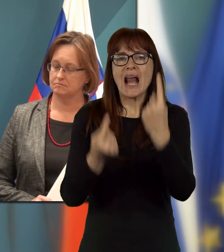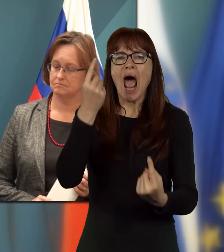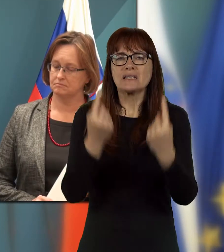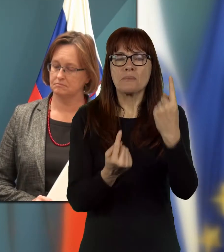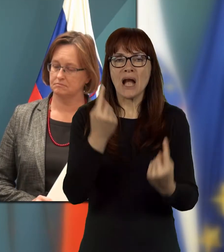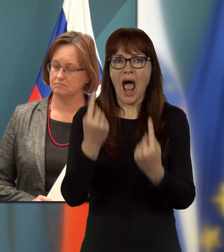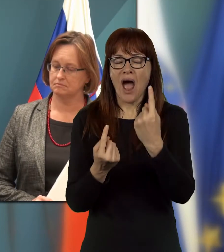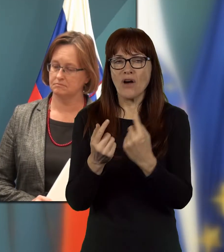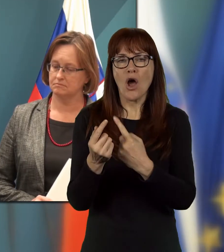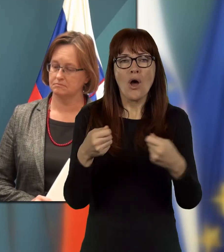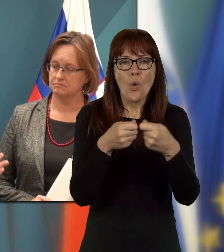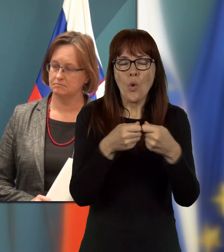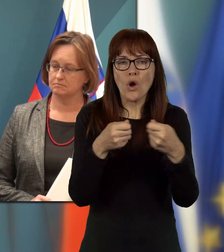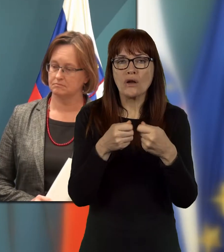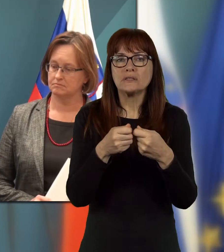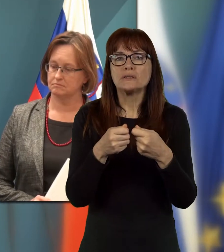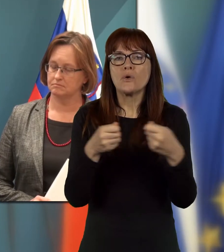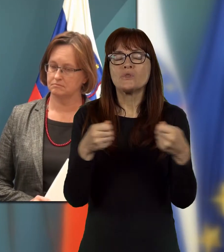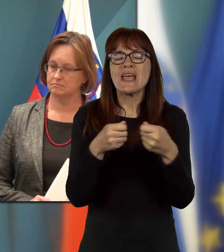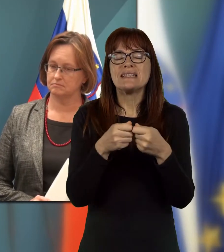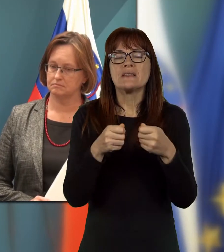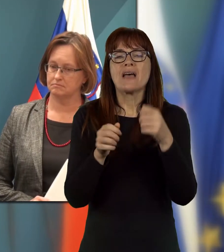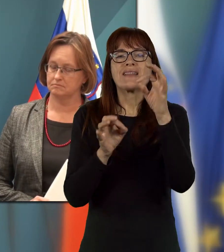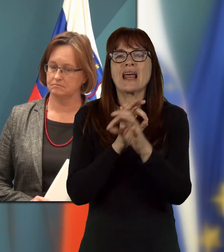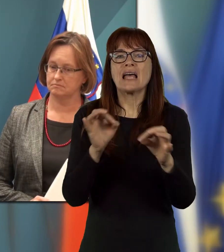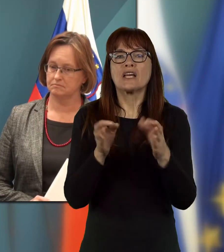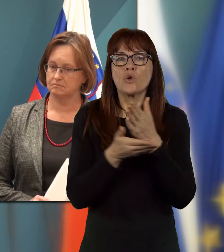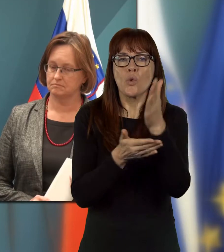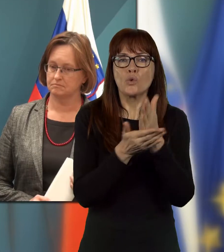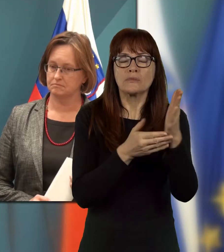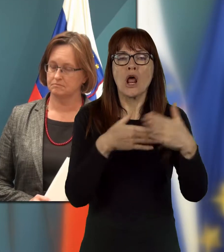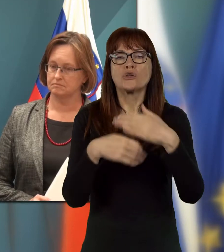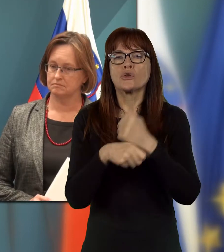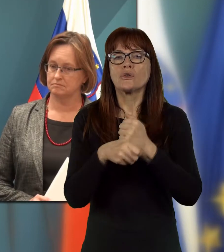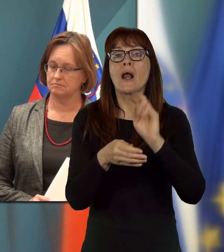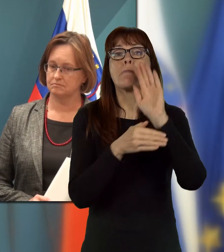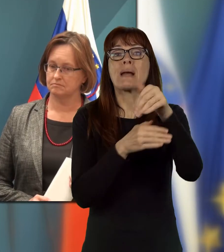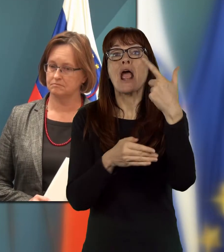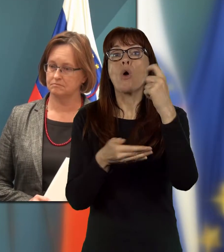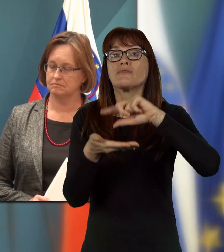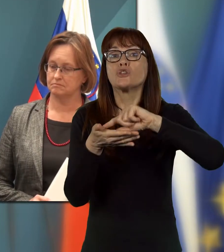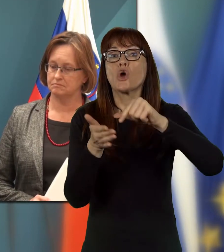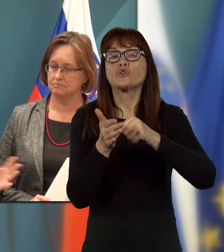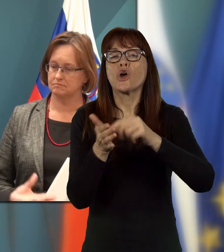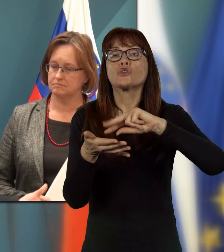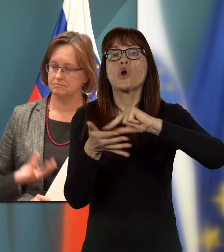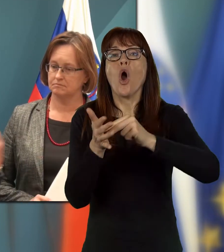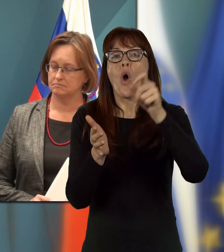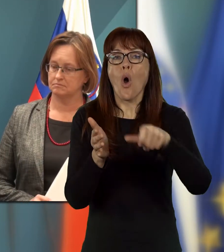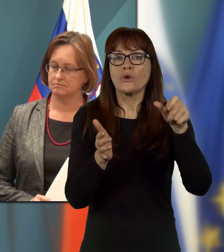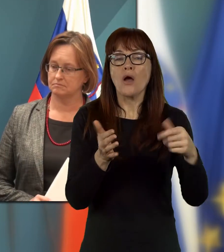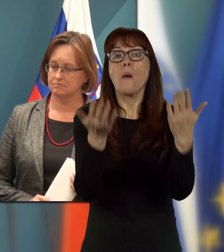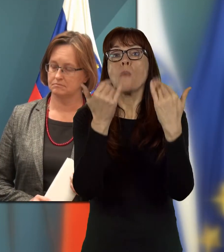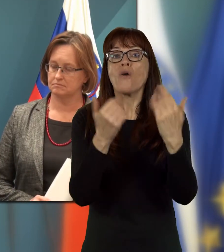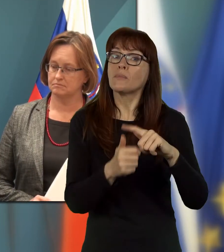v razpravah okrog strateških usmeritev je sodelovalo preko 200 strokovnjakov, tako